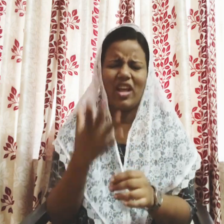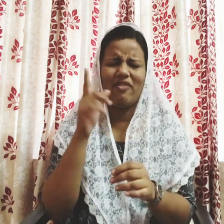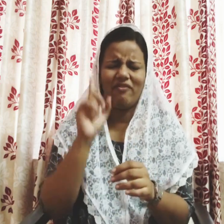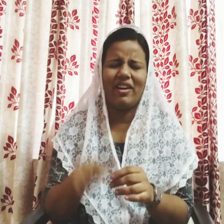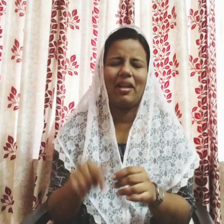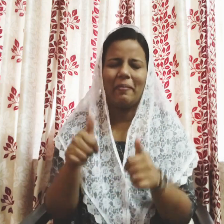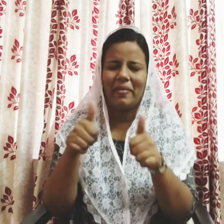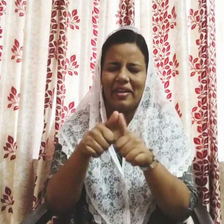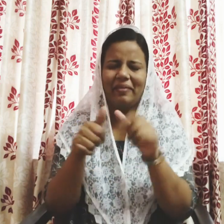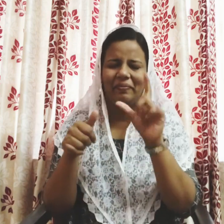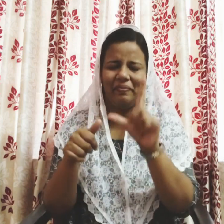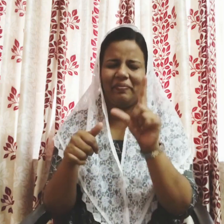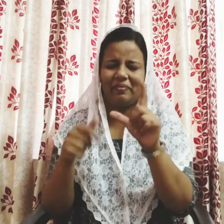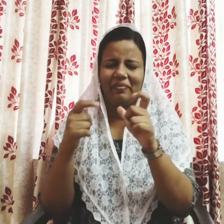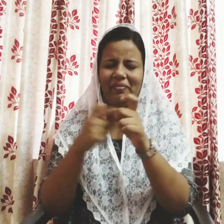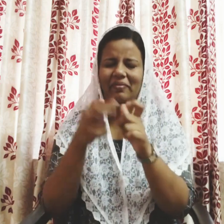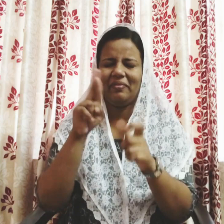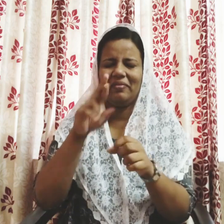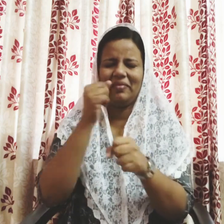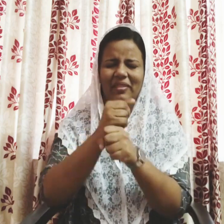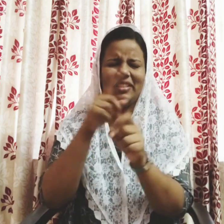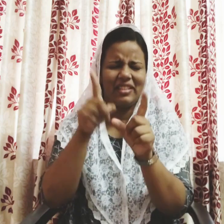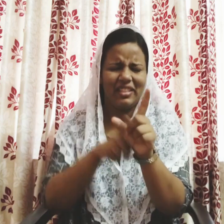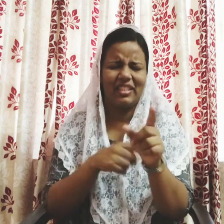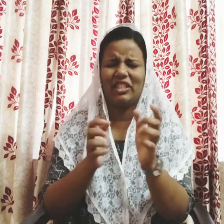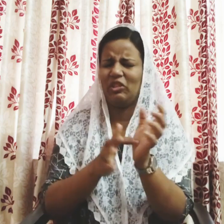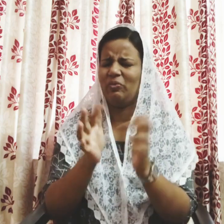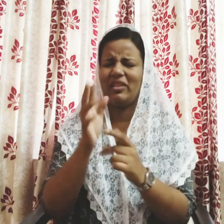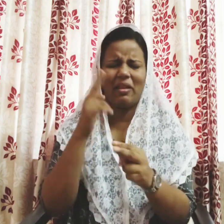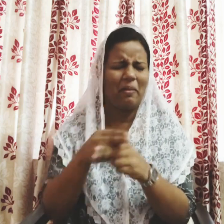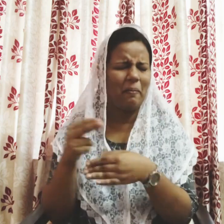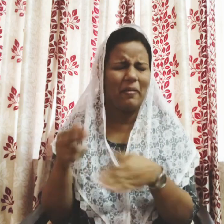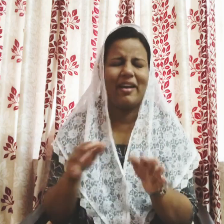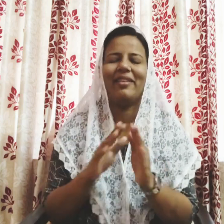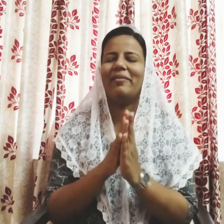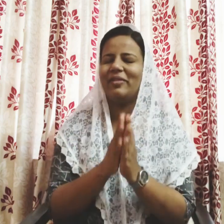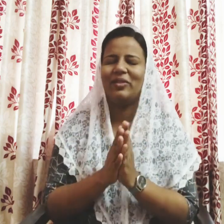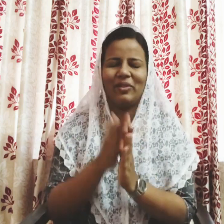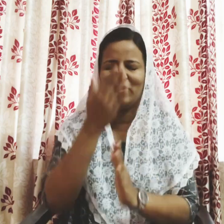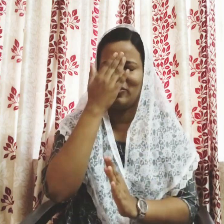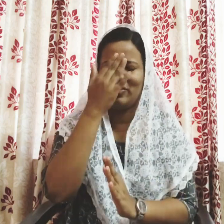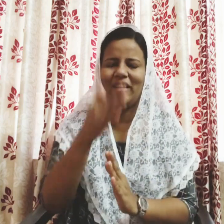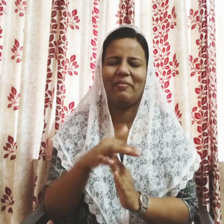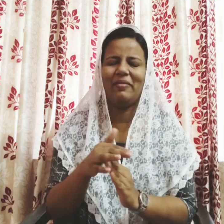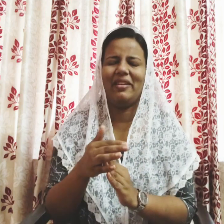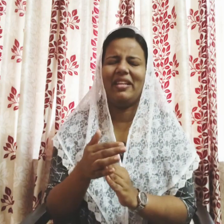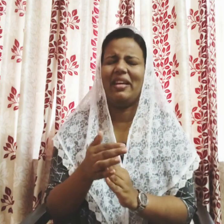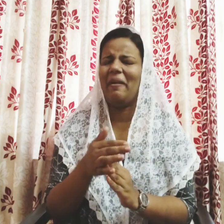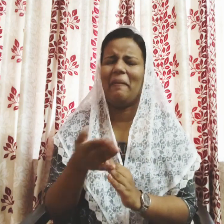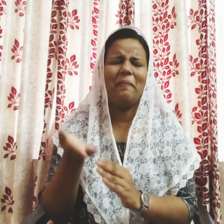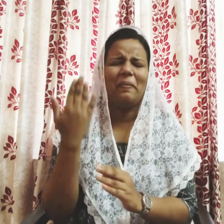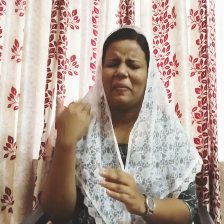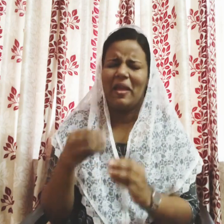ആ അലർജി യേശുവിൻ്റെ നാമത്തിൽ മാറിപ്പോയതിനായി സ്തോത്രം കഥാവെ. അതുപോലെ കഥാവെ ഹാലലൂയ സ്തോത്രം. നട്ടലിന് വേദനയാൽ